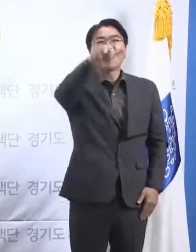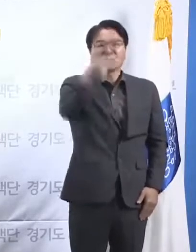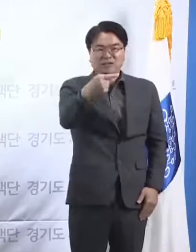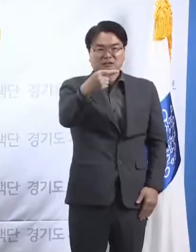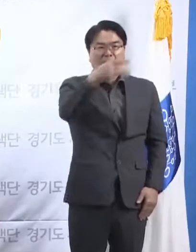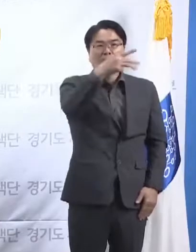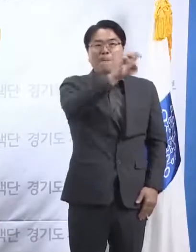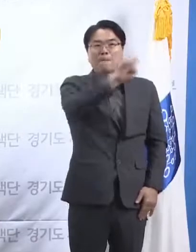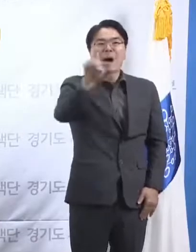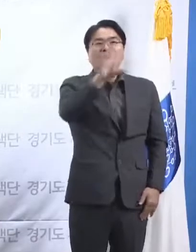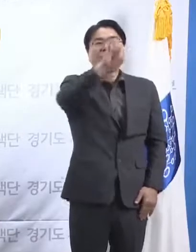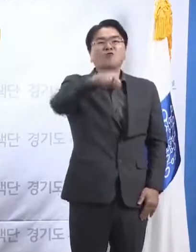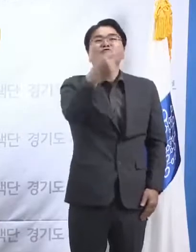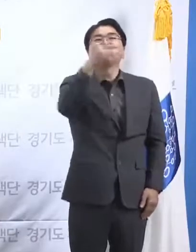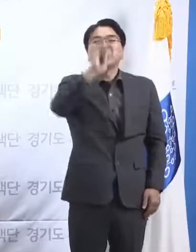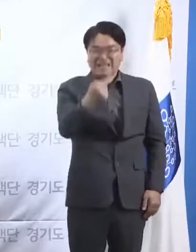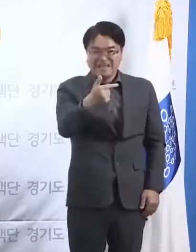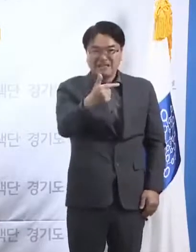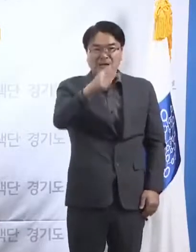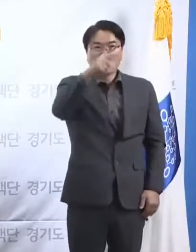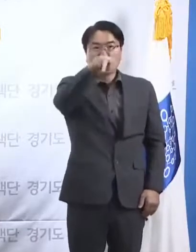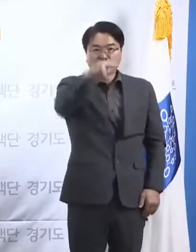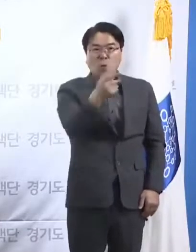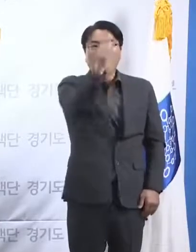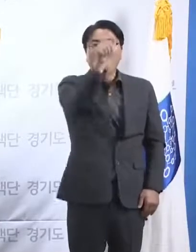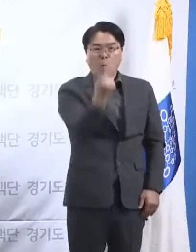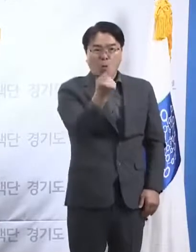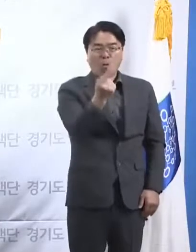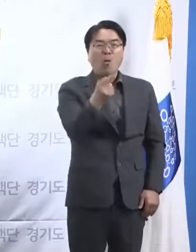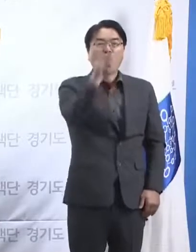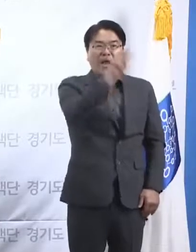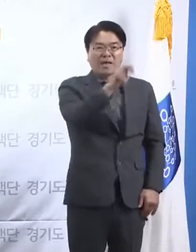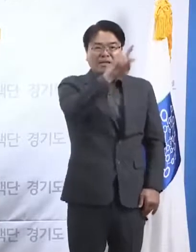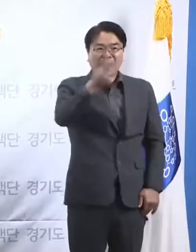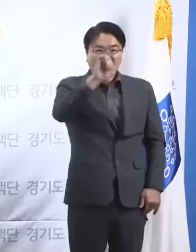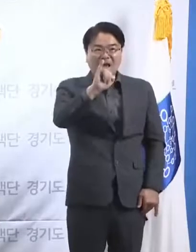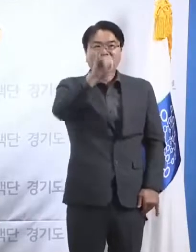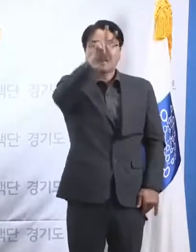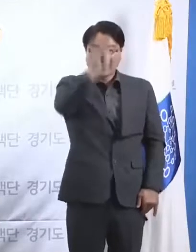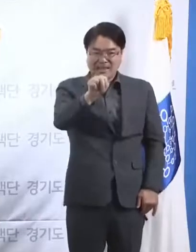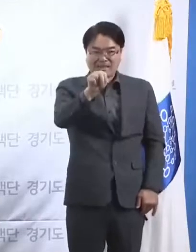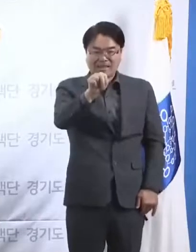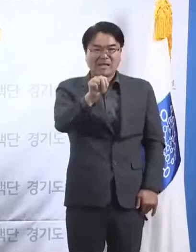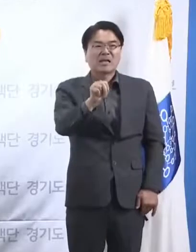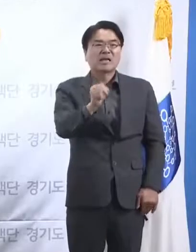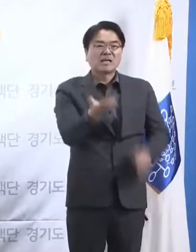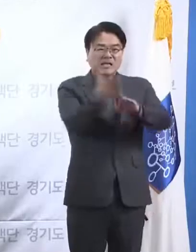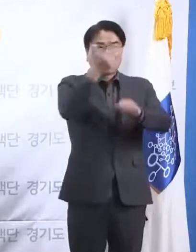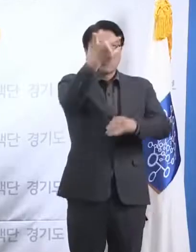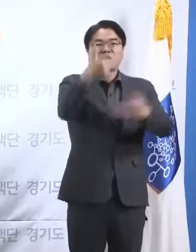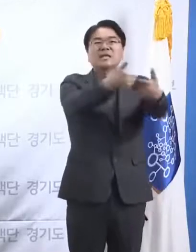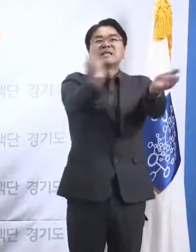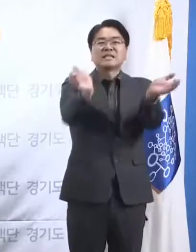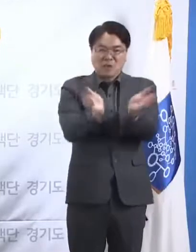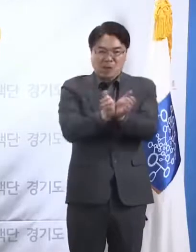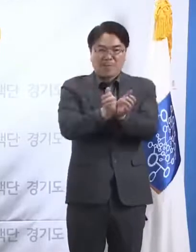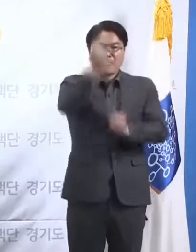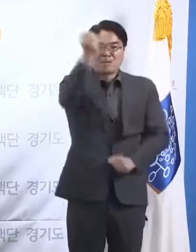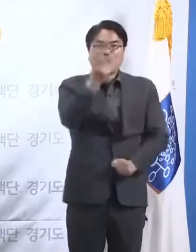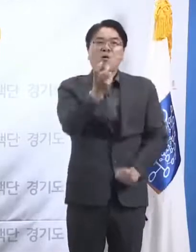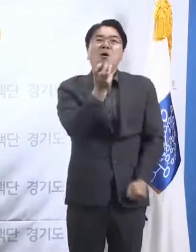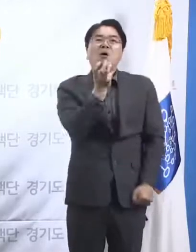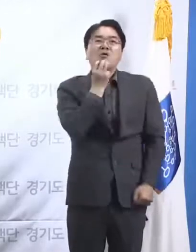더 파운틴, 소호, HIM, 힘 6개 클럽과